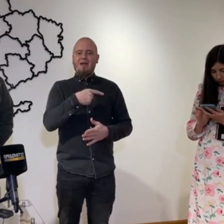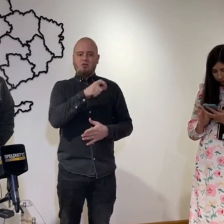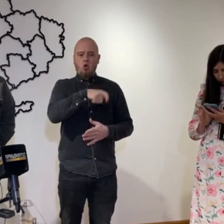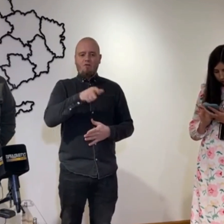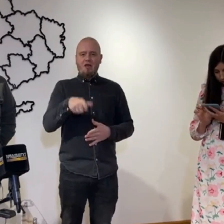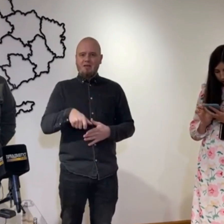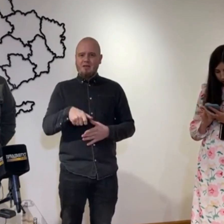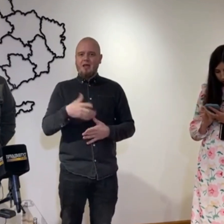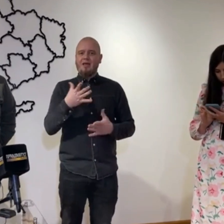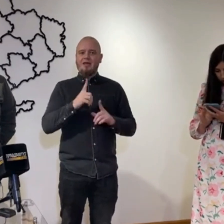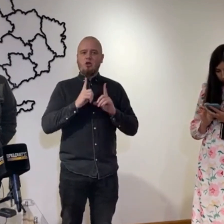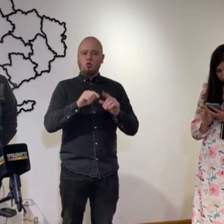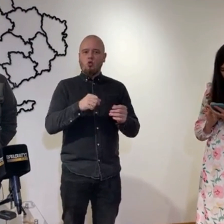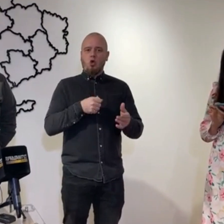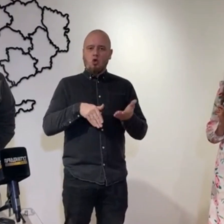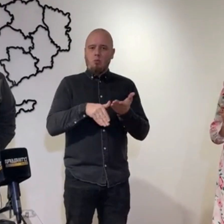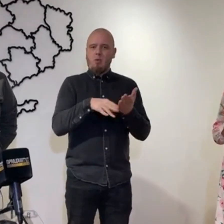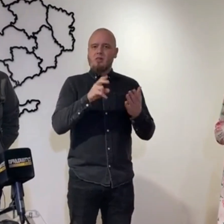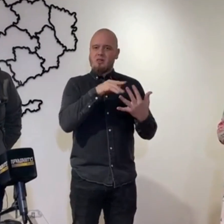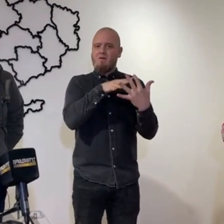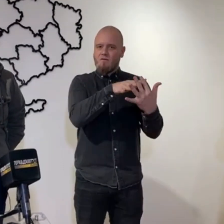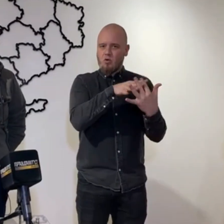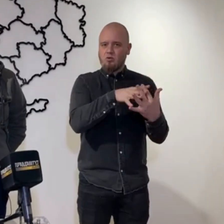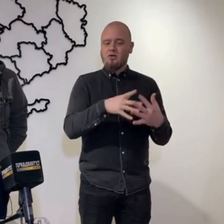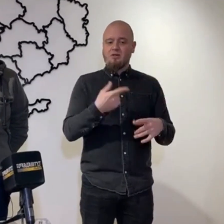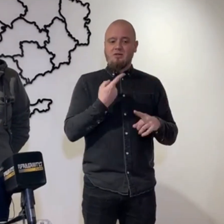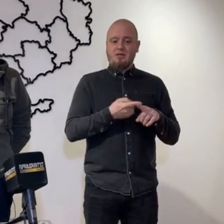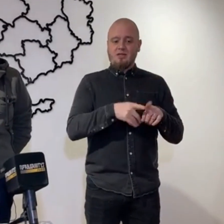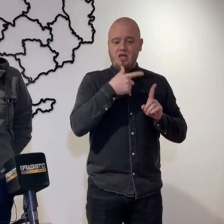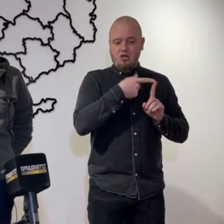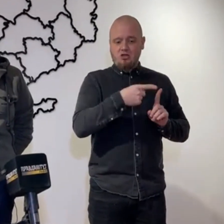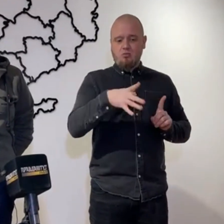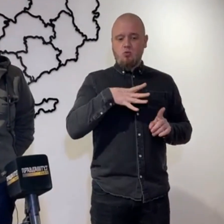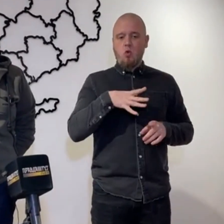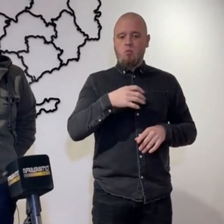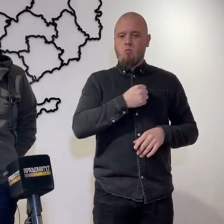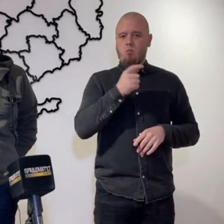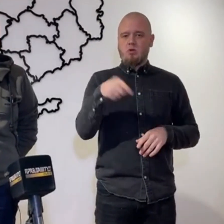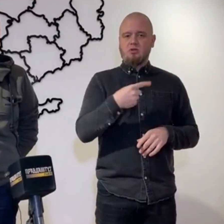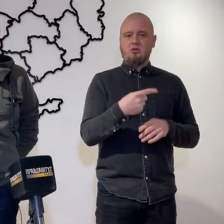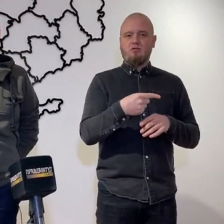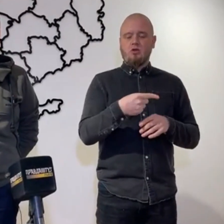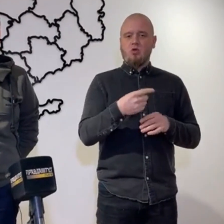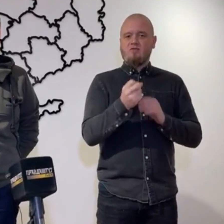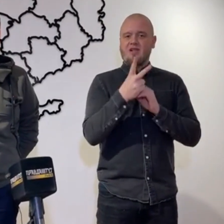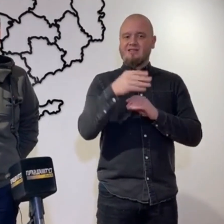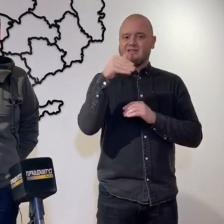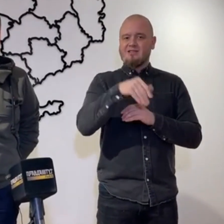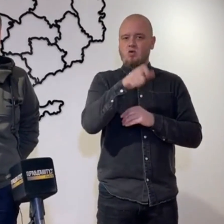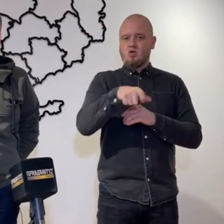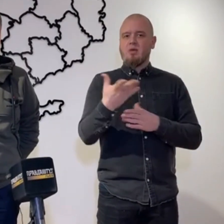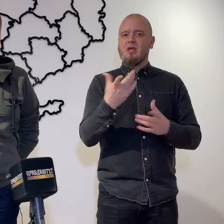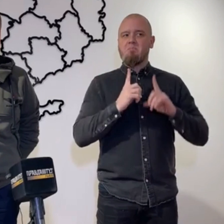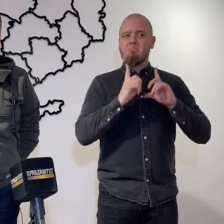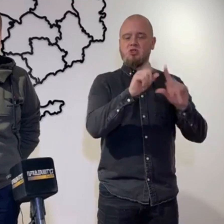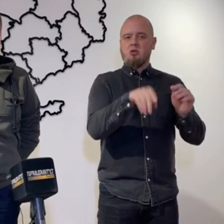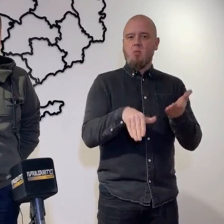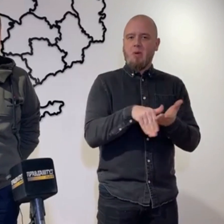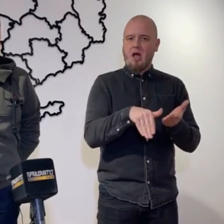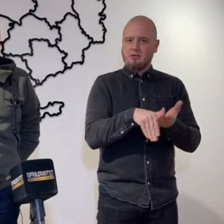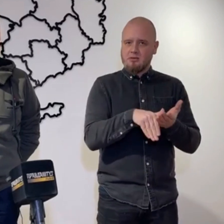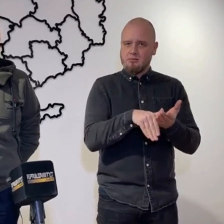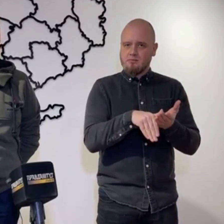герої, які йдуть допомагати на фронт. За цей час було мобілізовано 12 тисяч осіб, які пішли допомагати